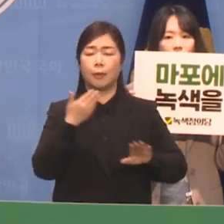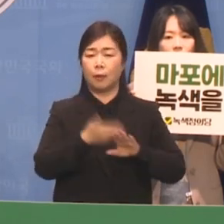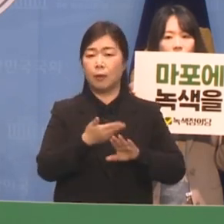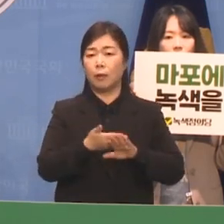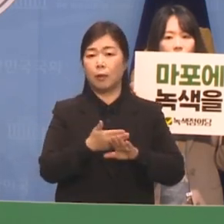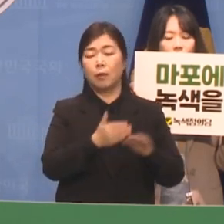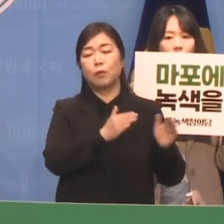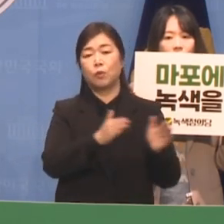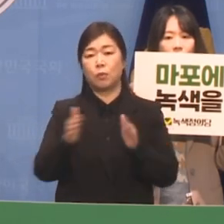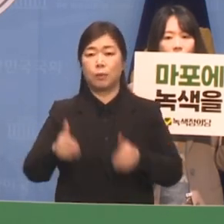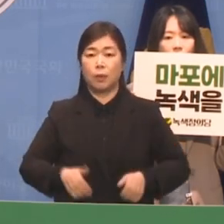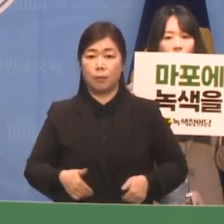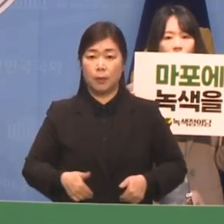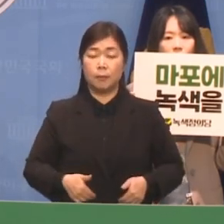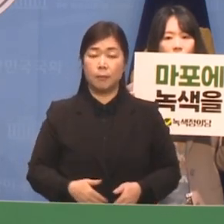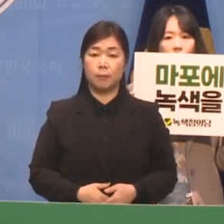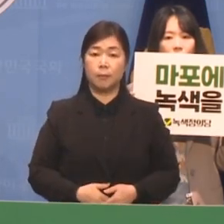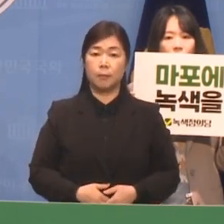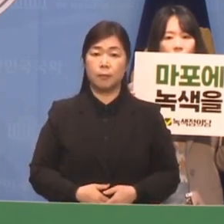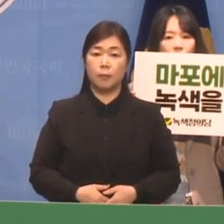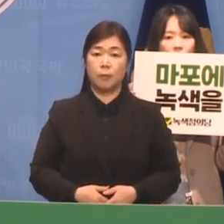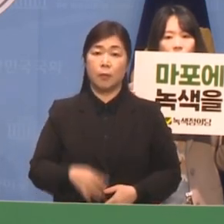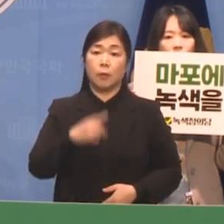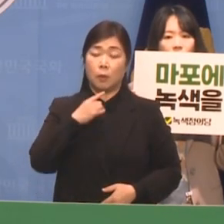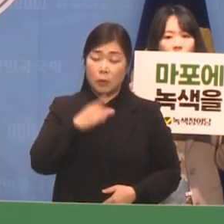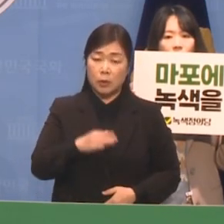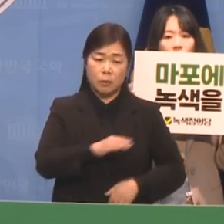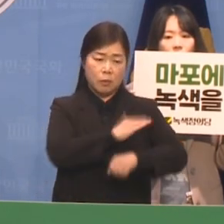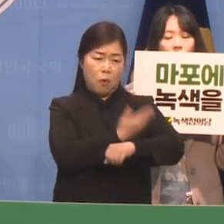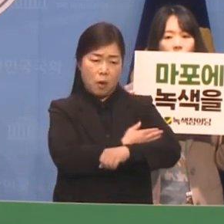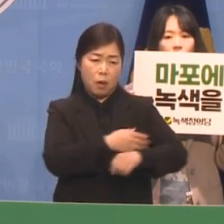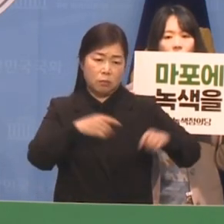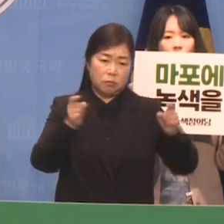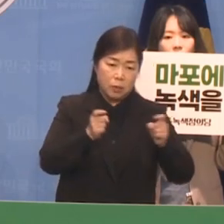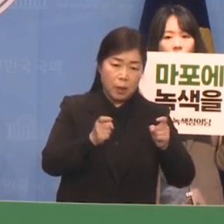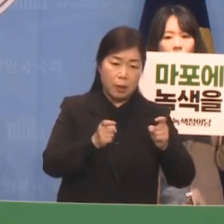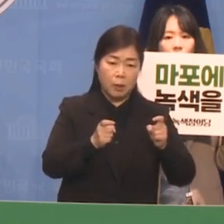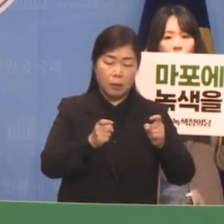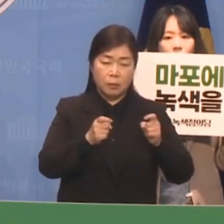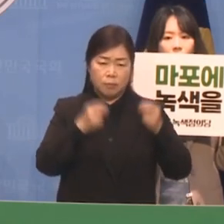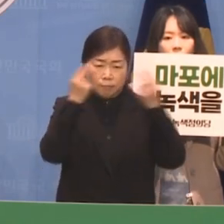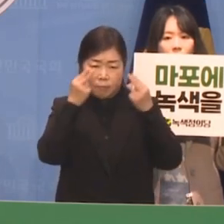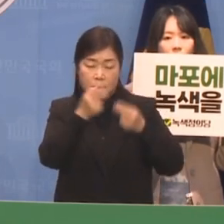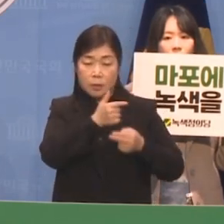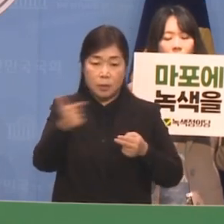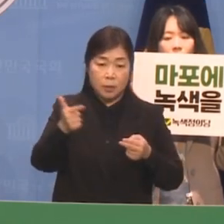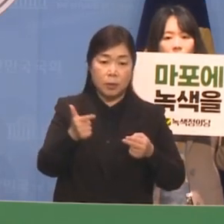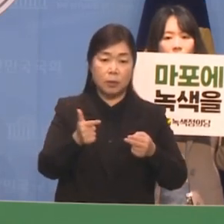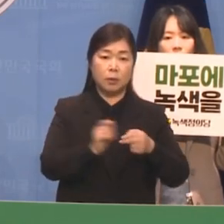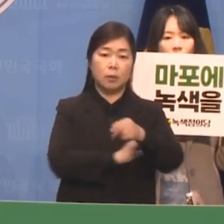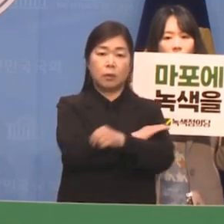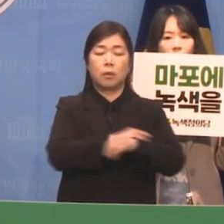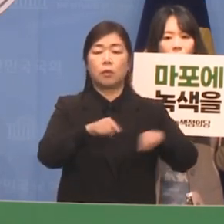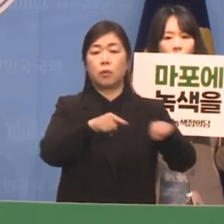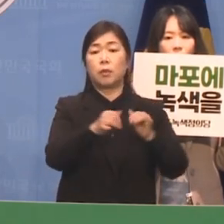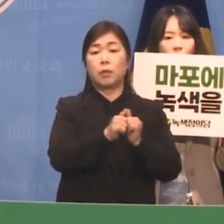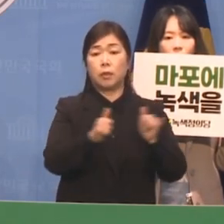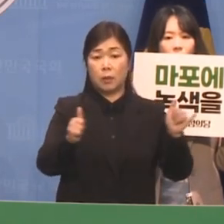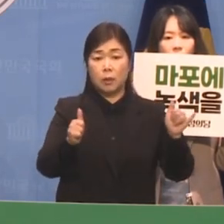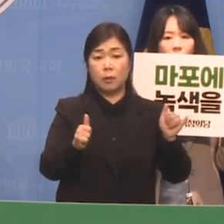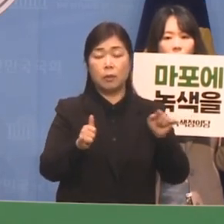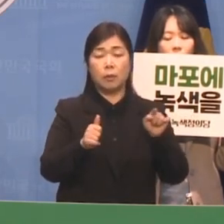다르게 준비되어야 합니다. 오로지 권력투쟁의 혈안이 된 기성정치에 시민들의